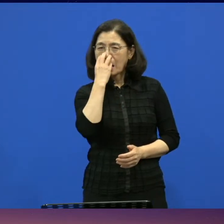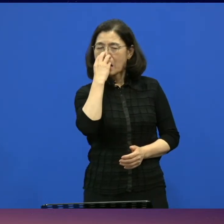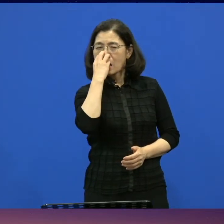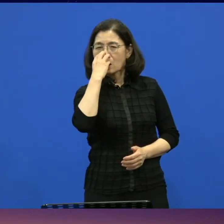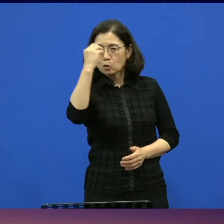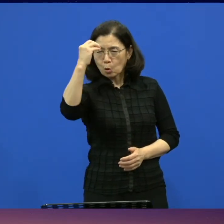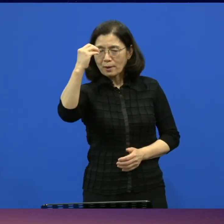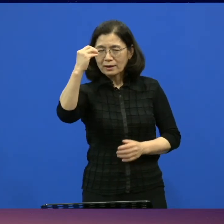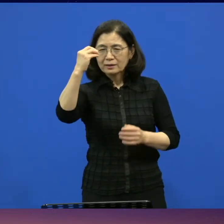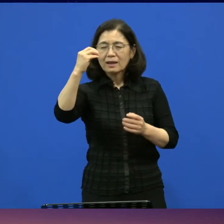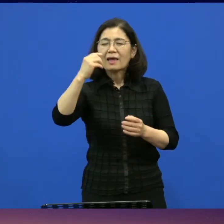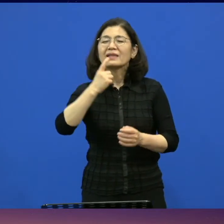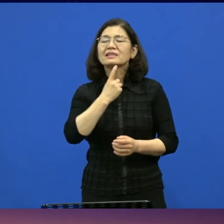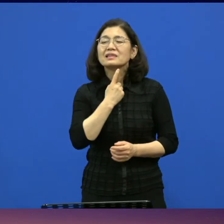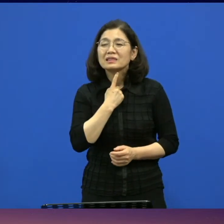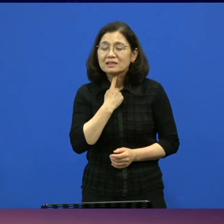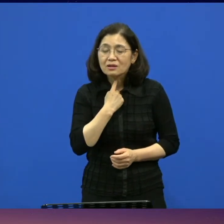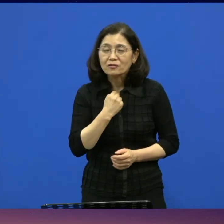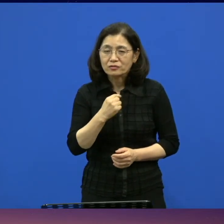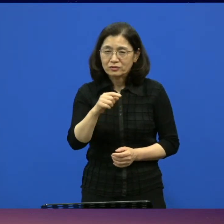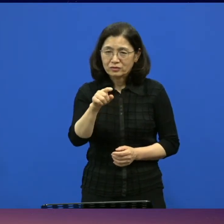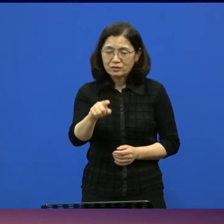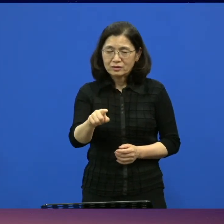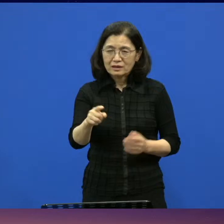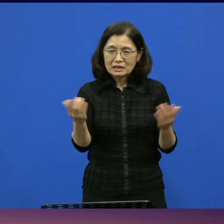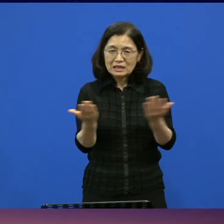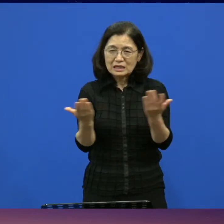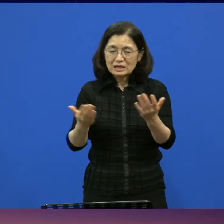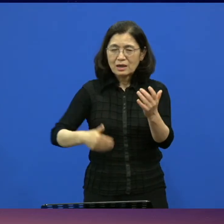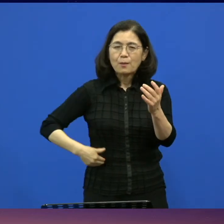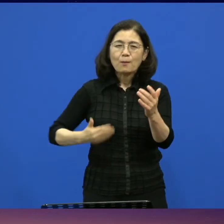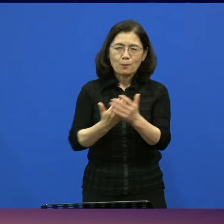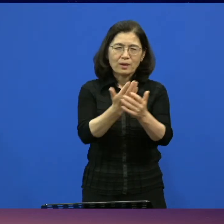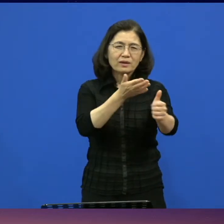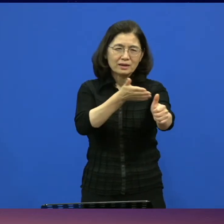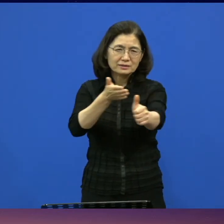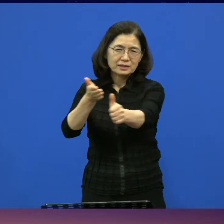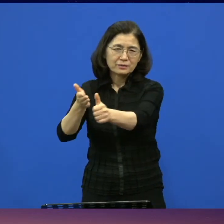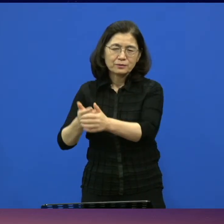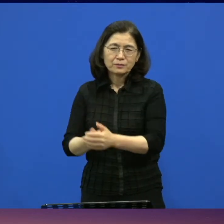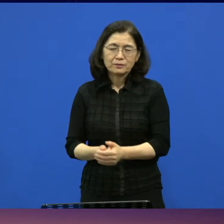그걸 허물어야 돼요. 그게 하나님에게 나아가는 장애물이 최대 장애물.